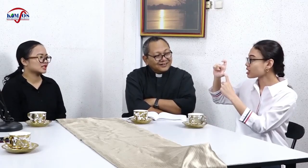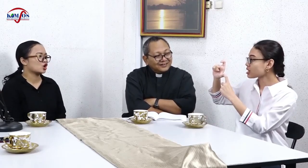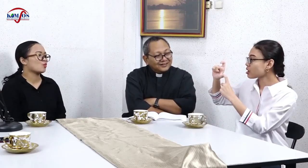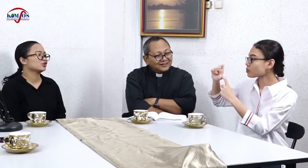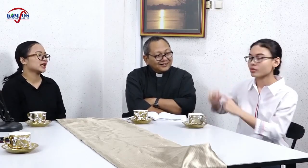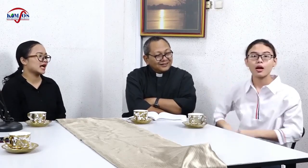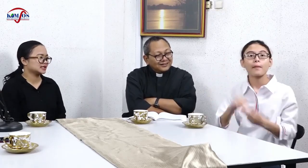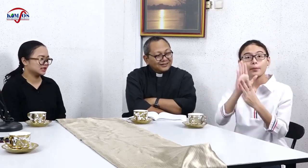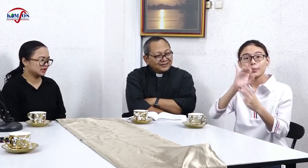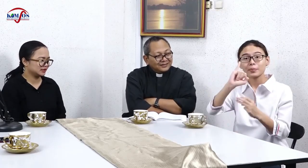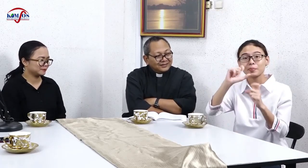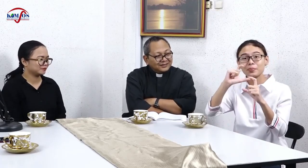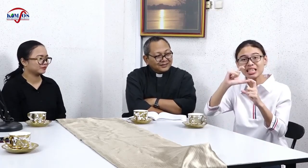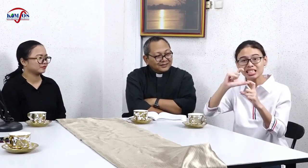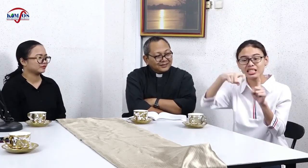komunikasi